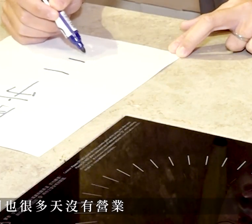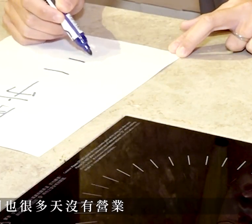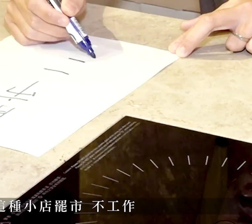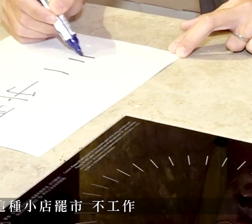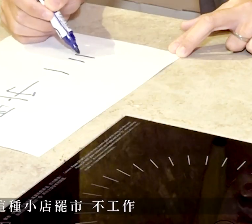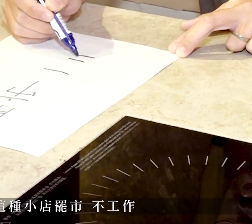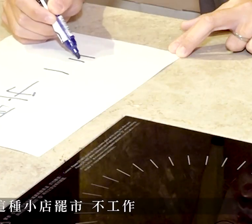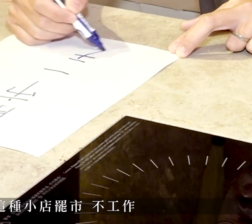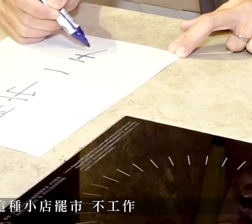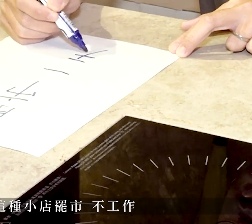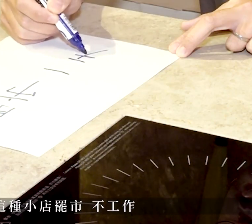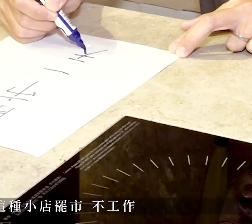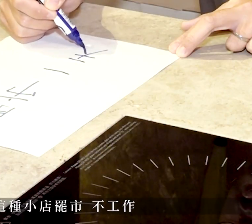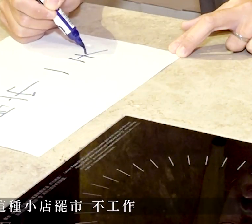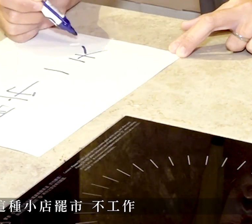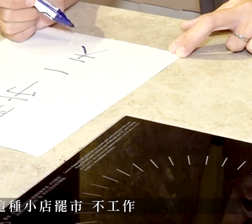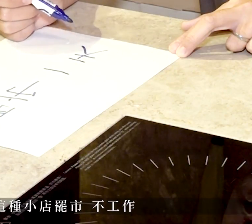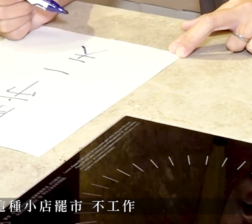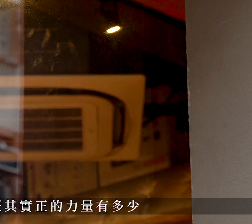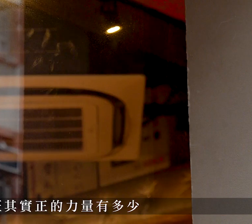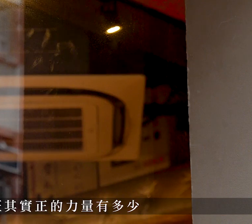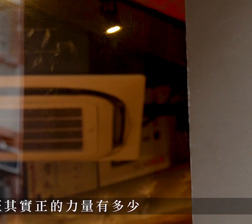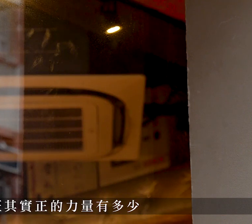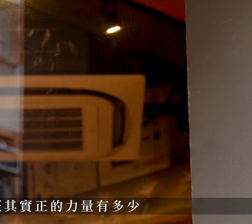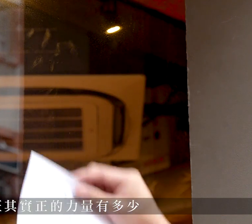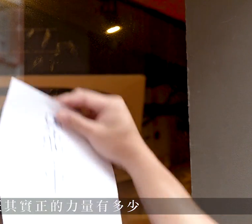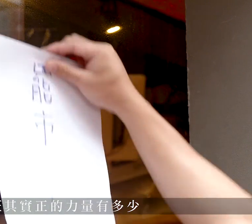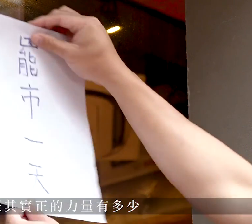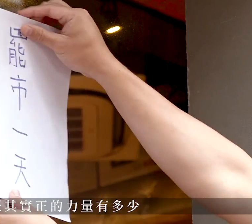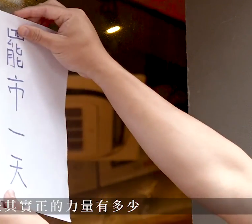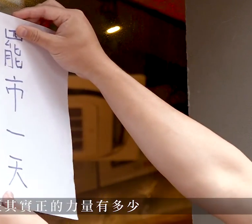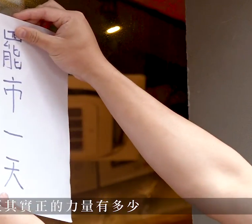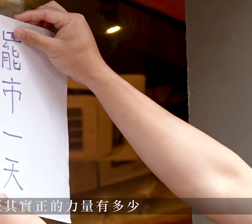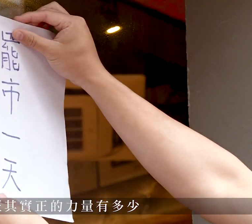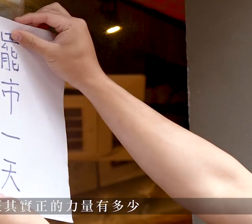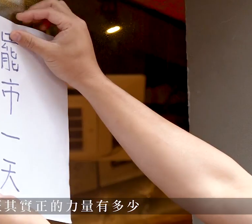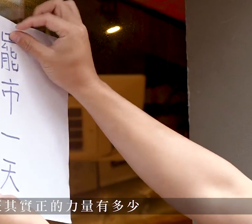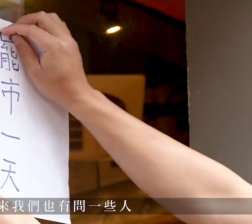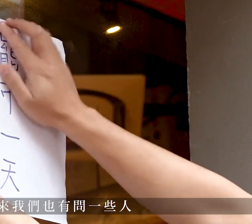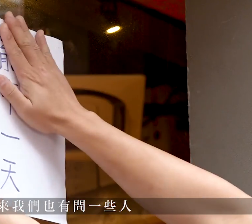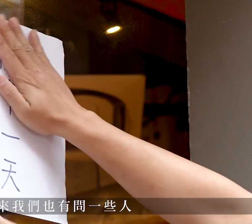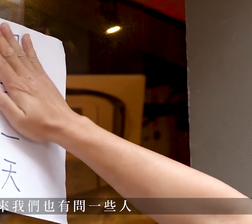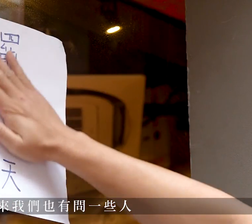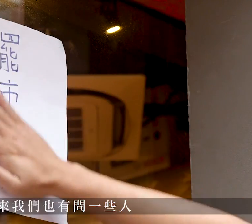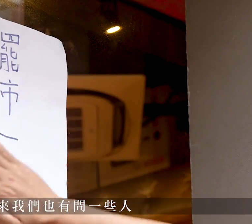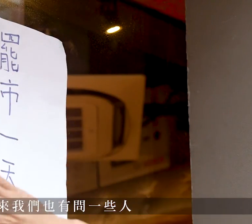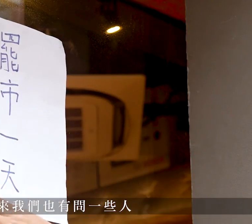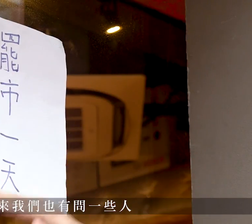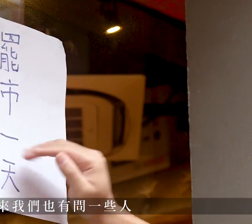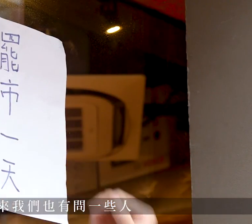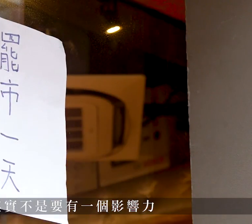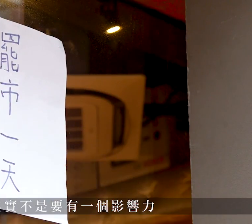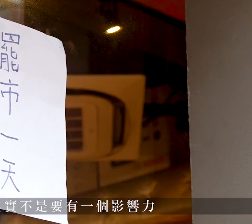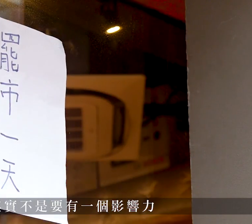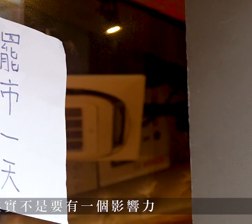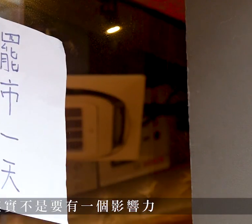业。就我们这种小店罢市不工作不上班，其实真正的力量有多少？可是后来我们也有问了一些